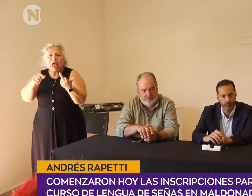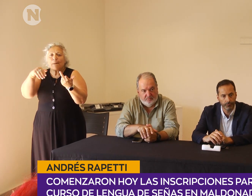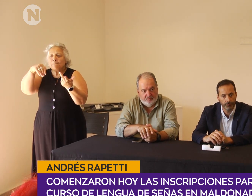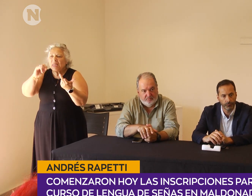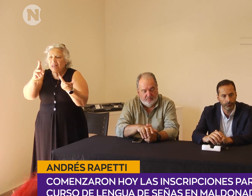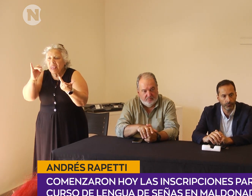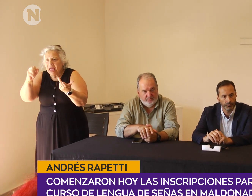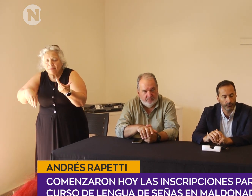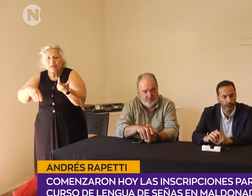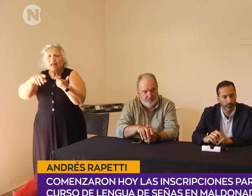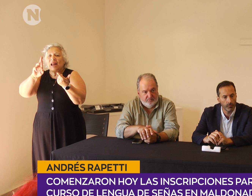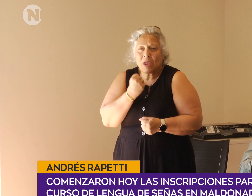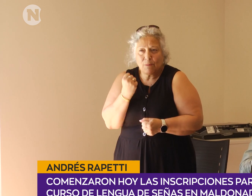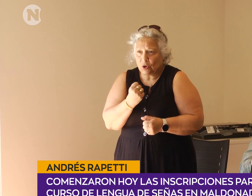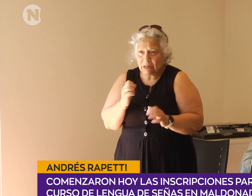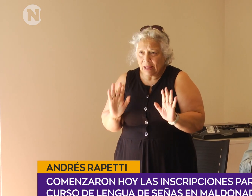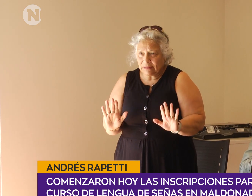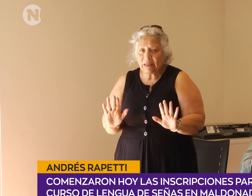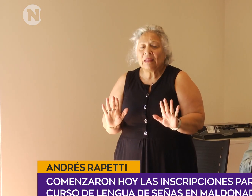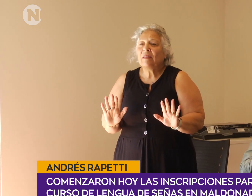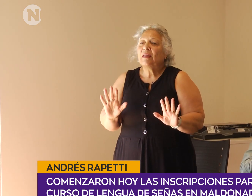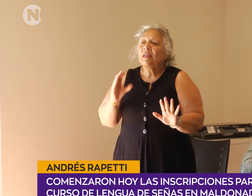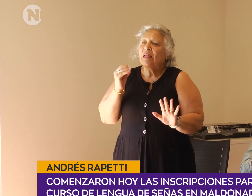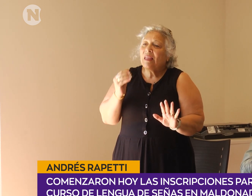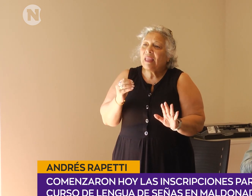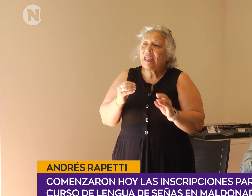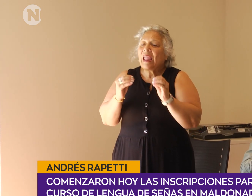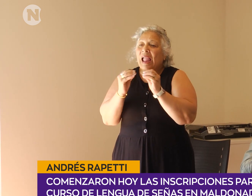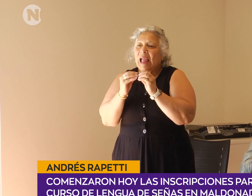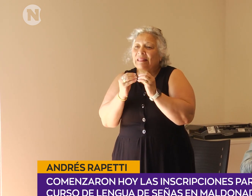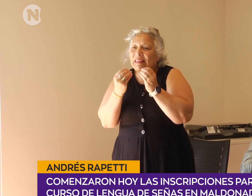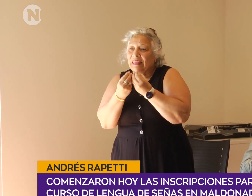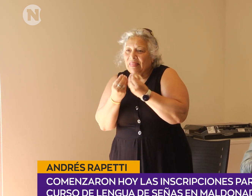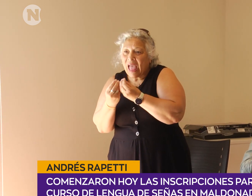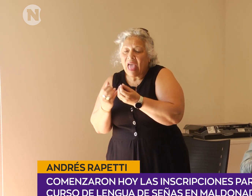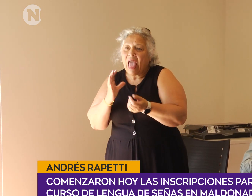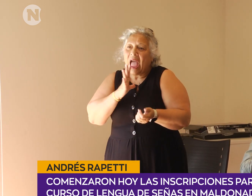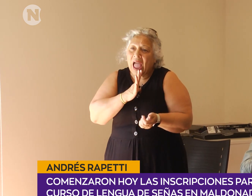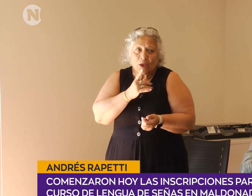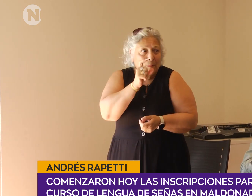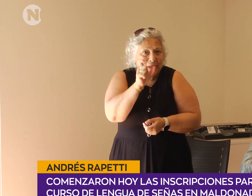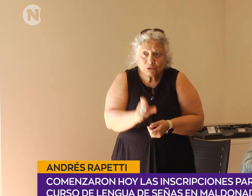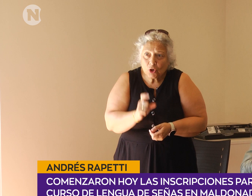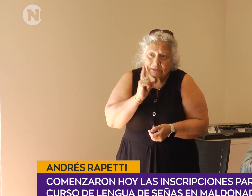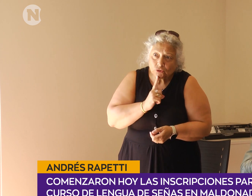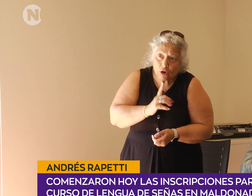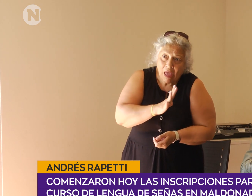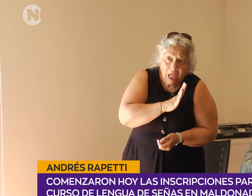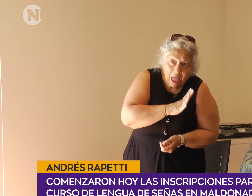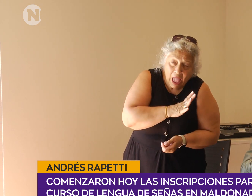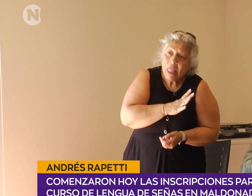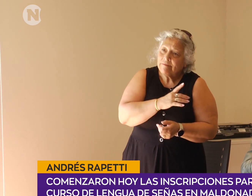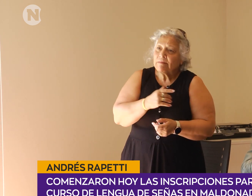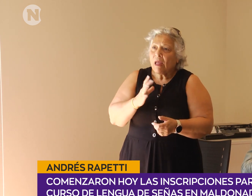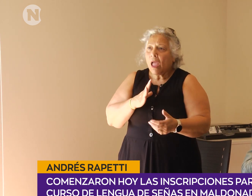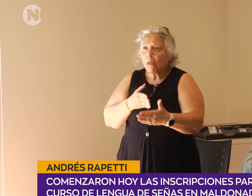señas. La Dirección de Políticas Inclusivas tenía talleres gratuitos que los sigue impartiendo por todo el departamento y nosotros centralizamos los